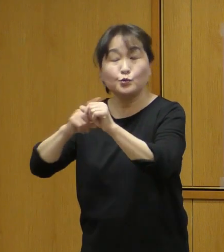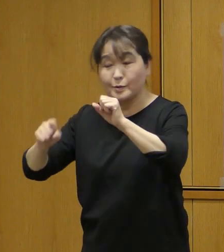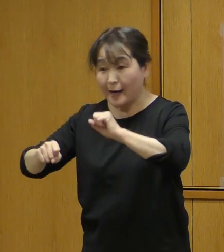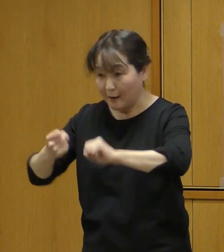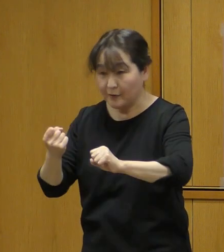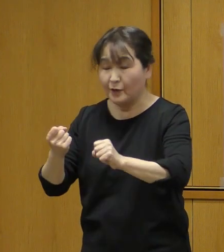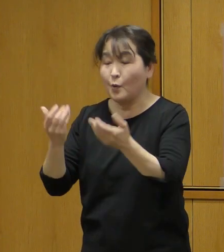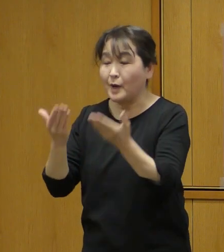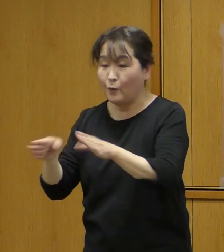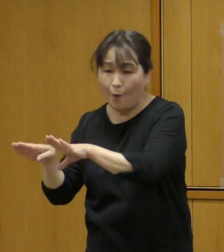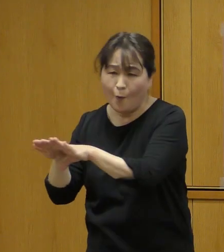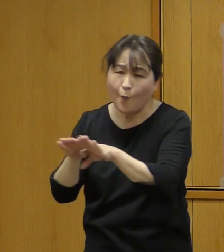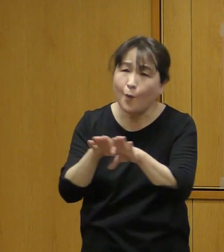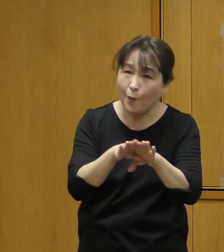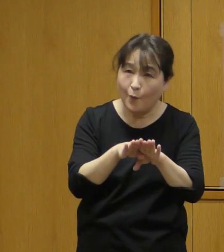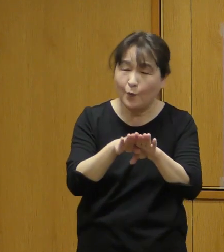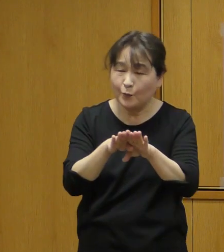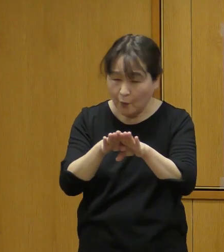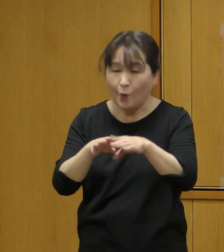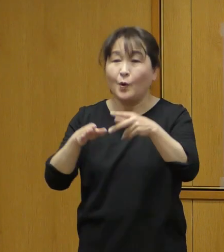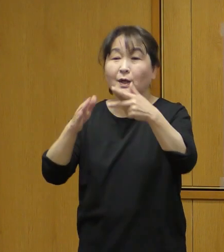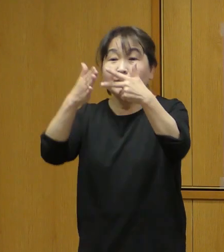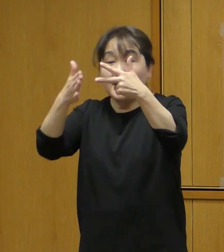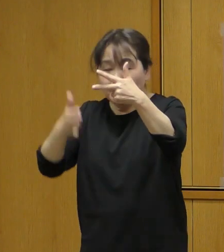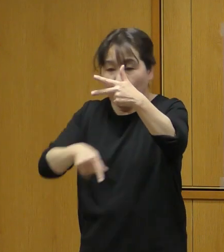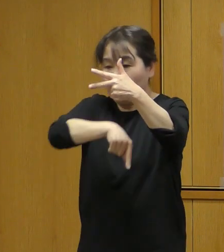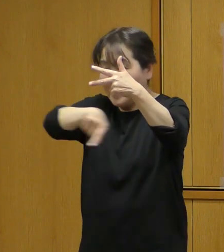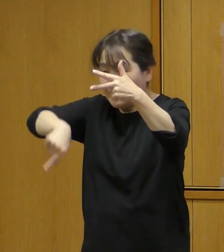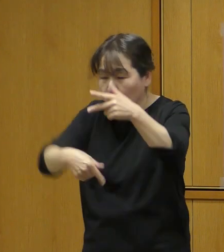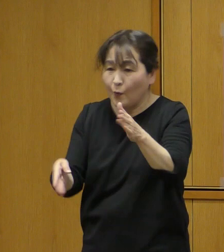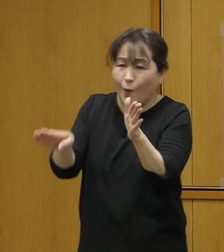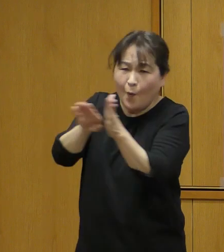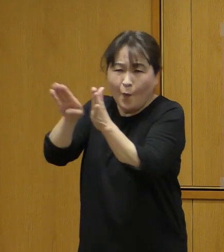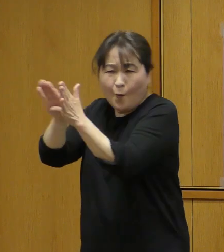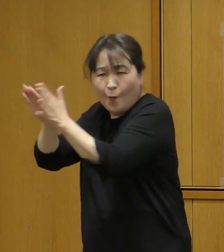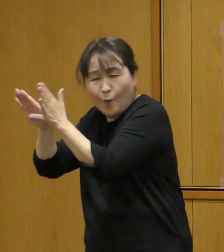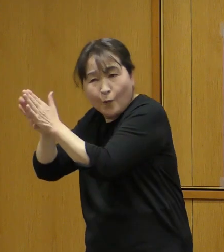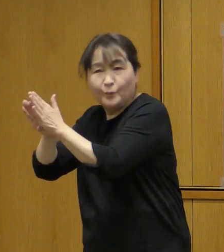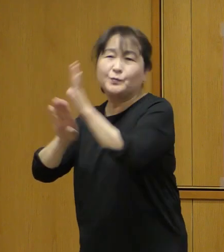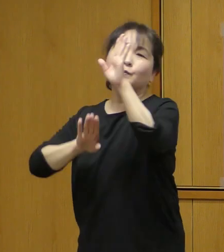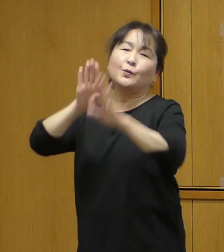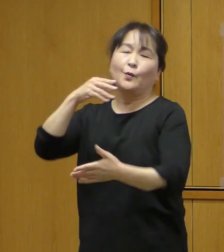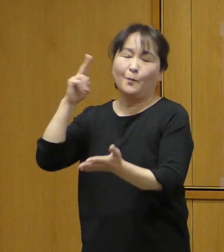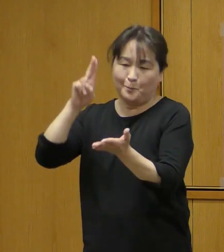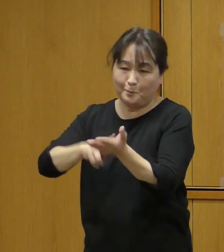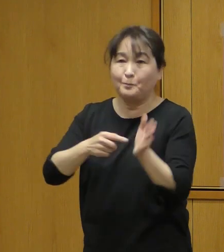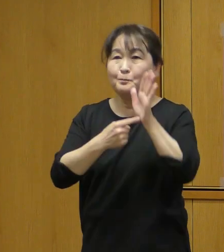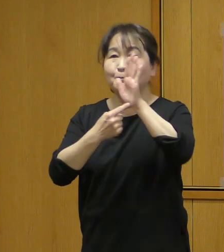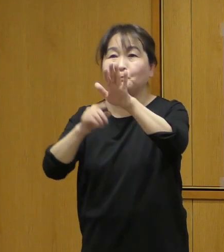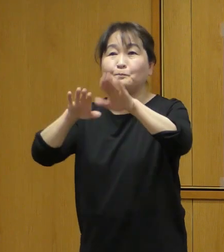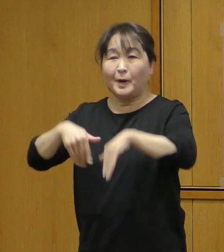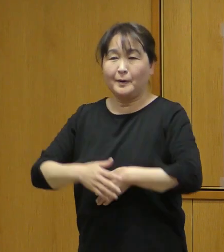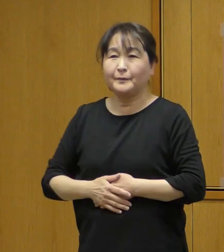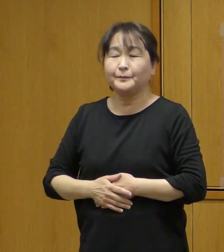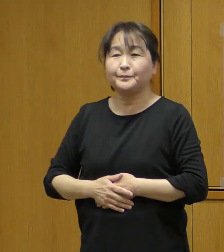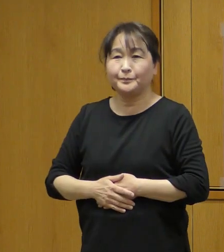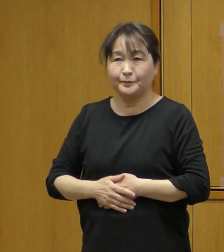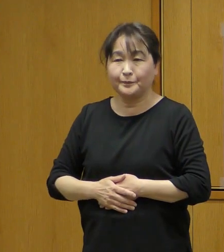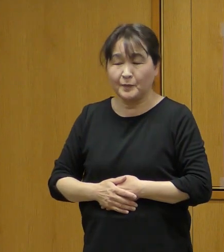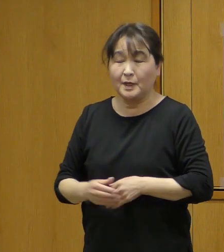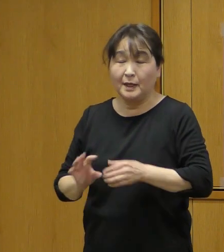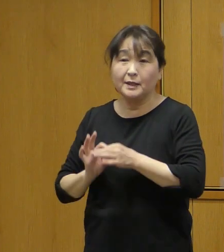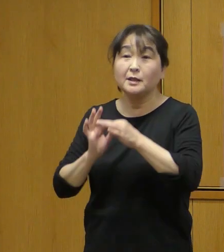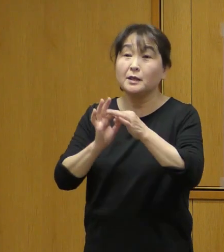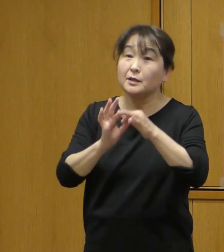や屋内公共施設の再度の閉館を決定したところでございます。引き